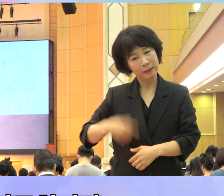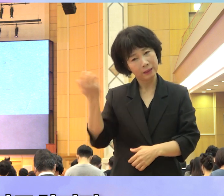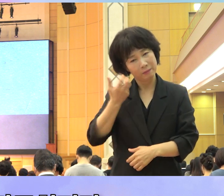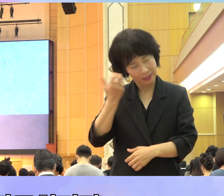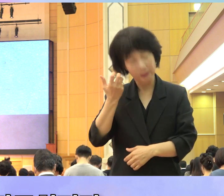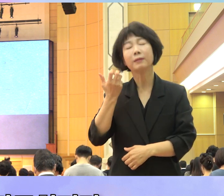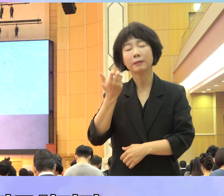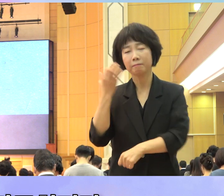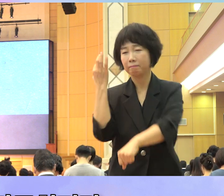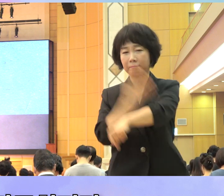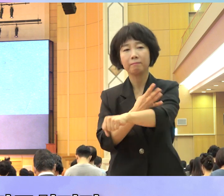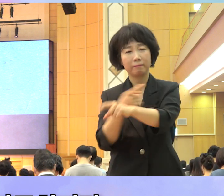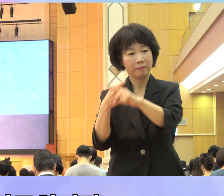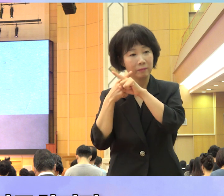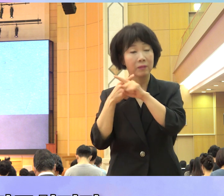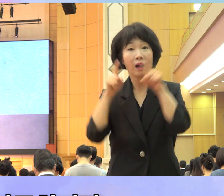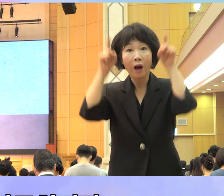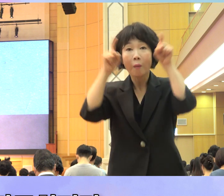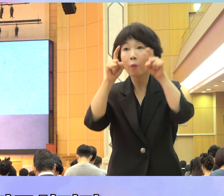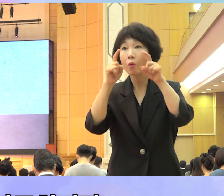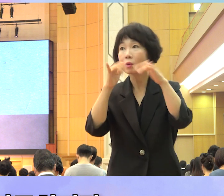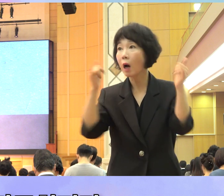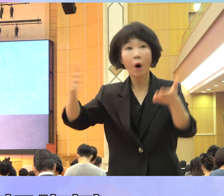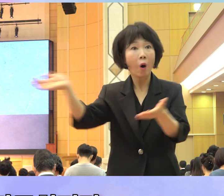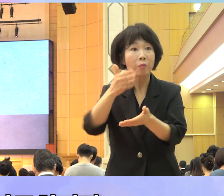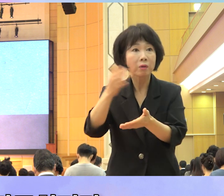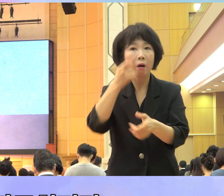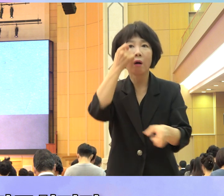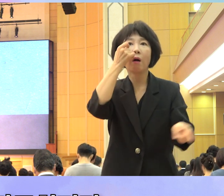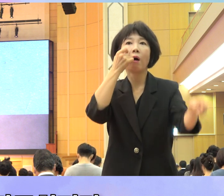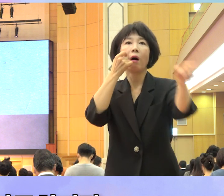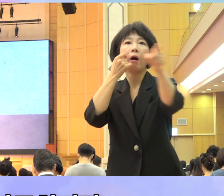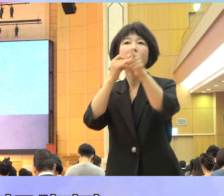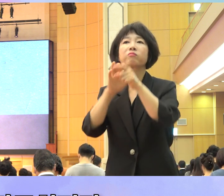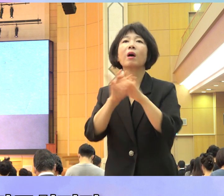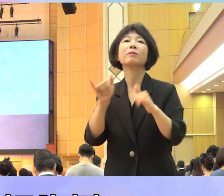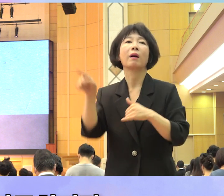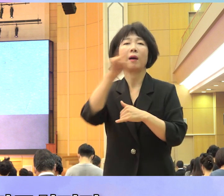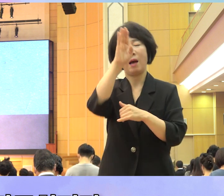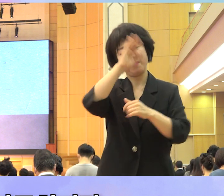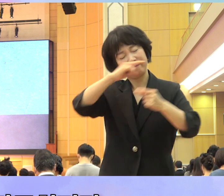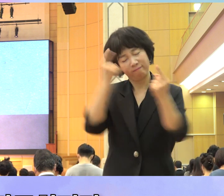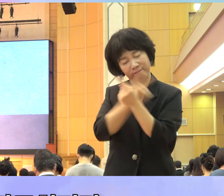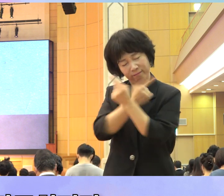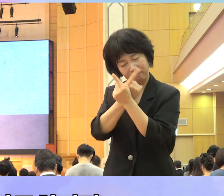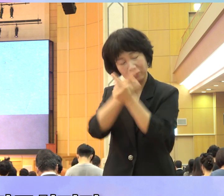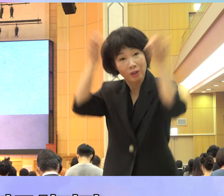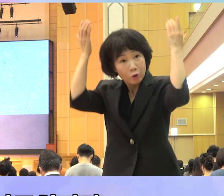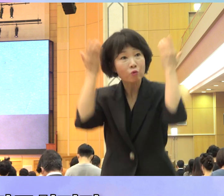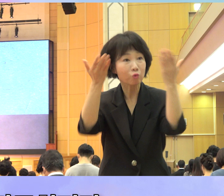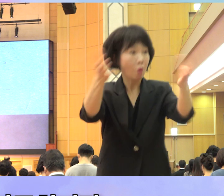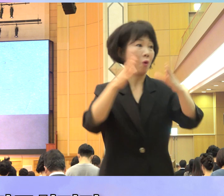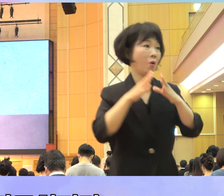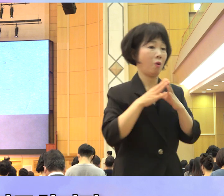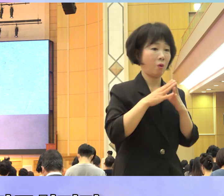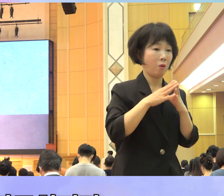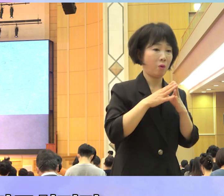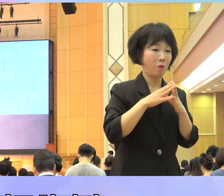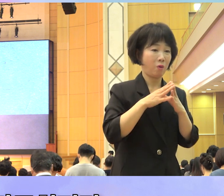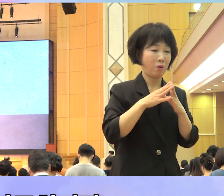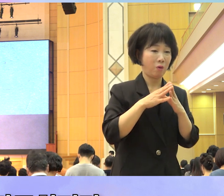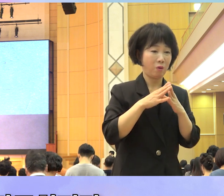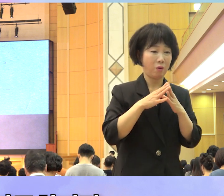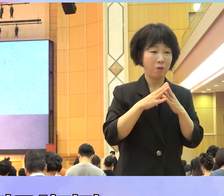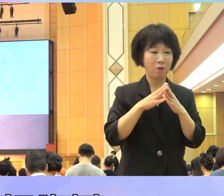여기사 목자 없는 양 같음을 불쌍히 여기사 병자들을 불쌍히 여기사